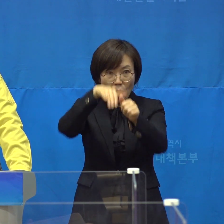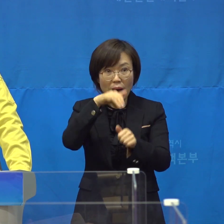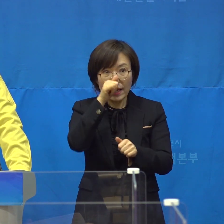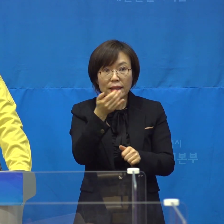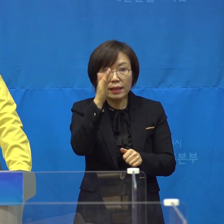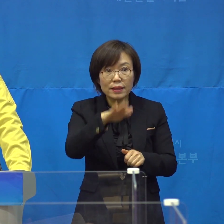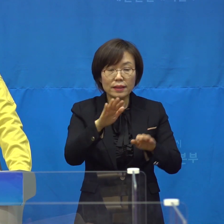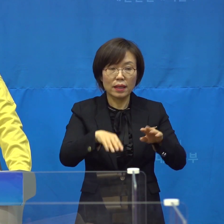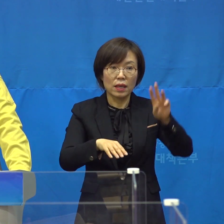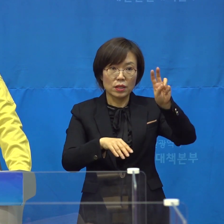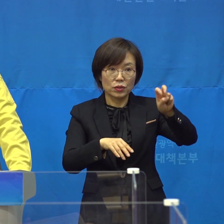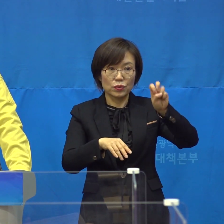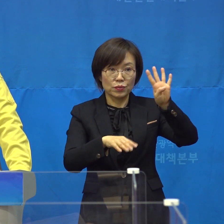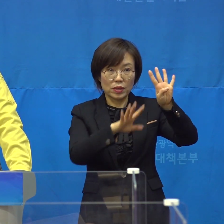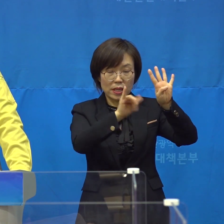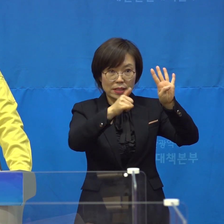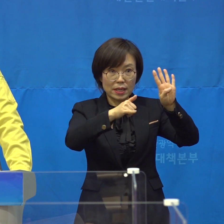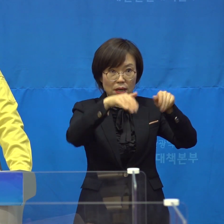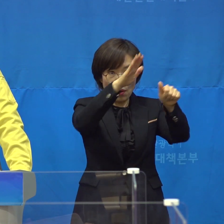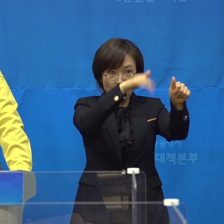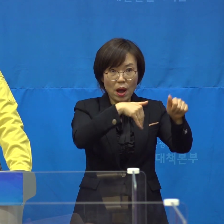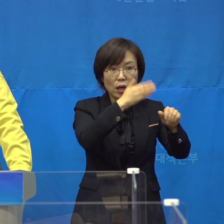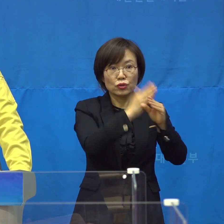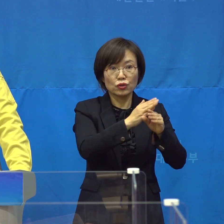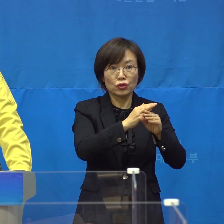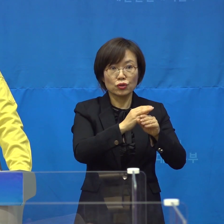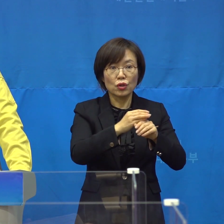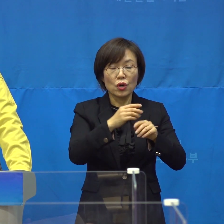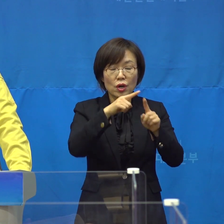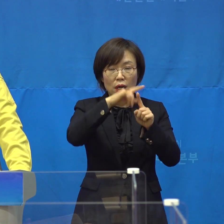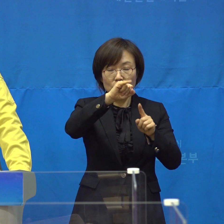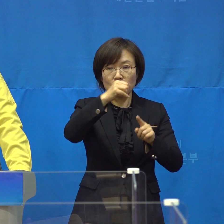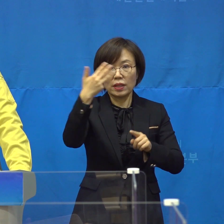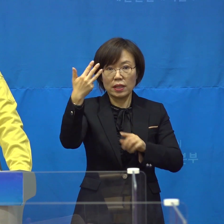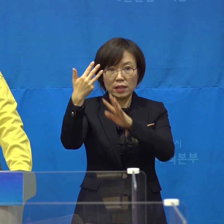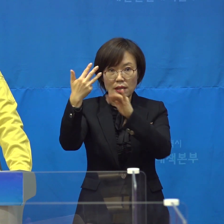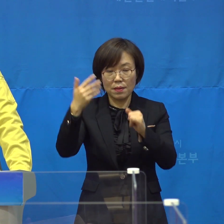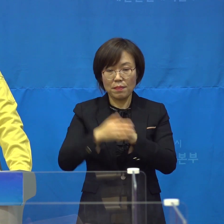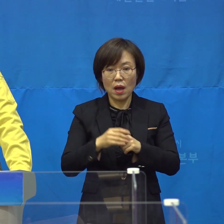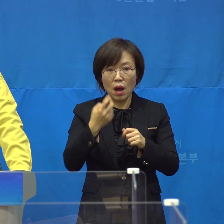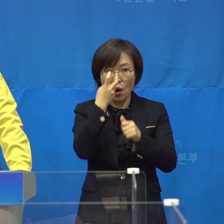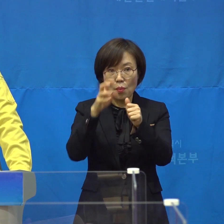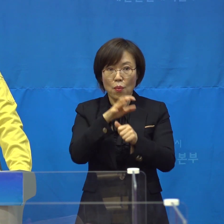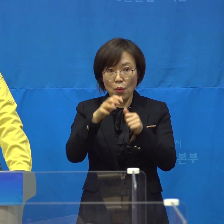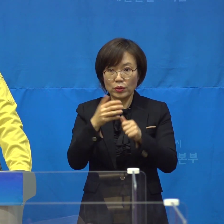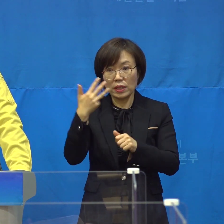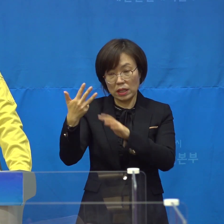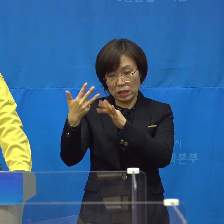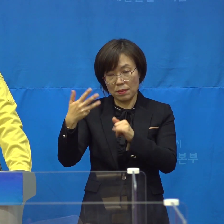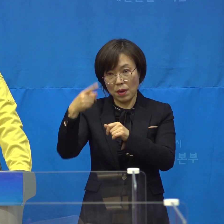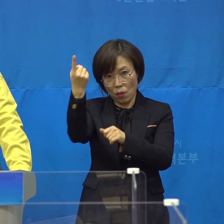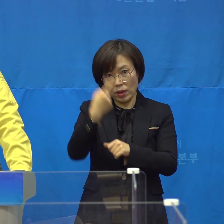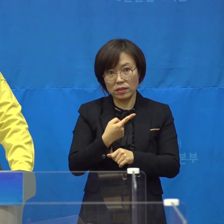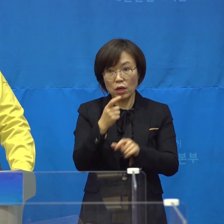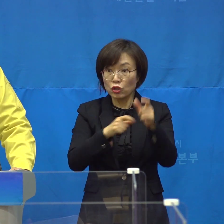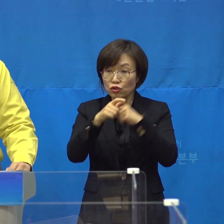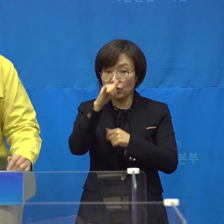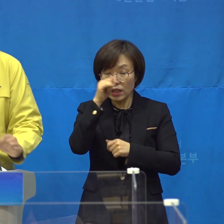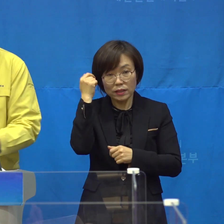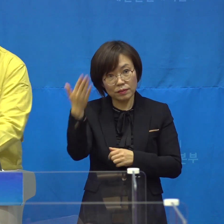요청하셨잖아요. 그래서 네. 24명 요청하신 것 중에 간호사 8명, 요양보호사 8명이 오셨는데 이후로 추가도 오셨는지